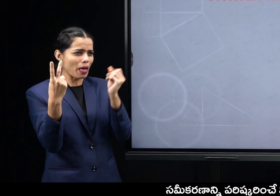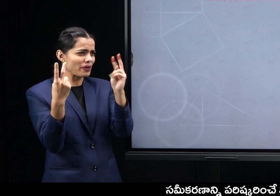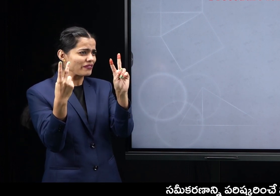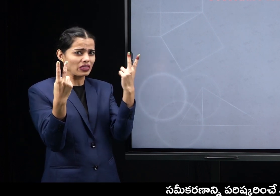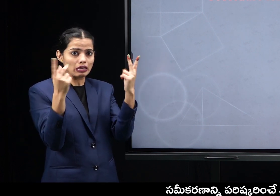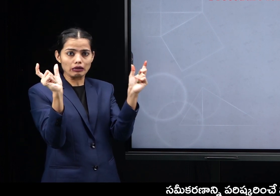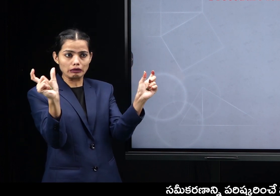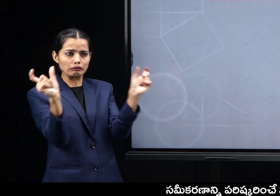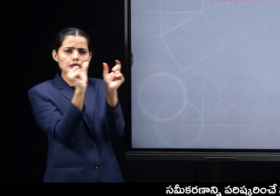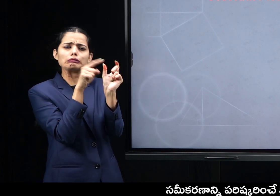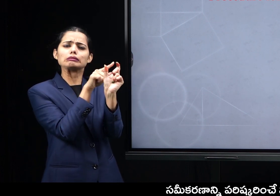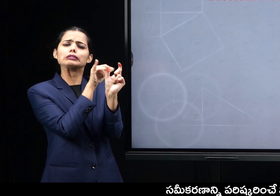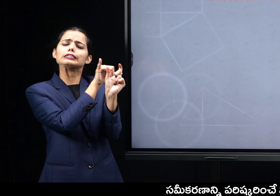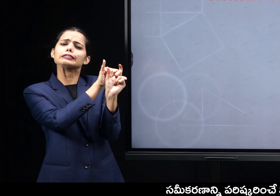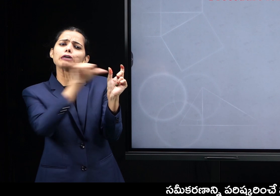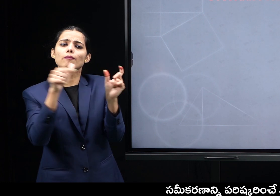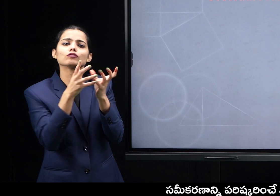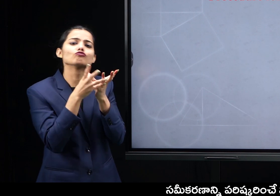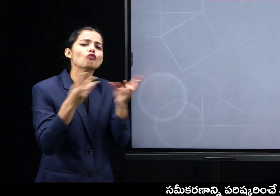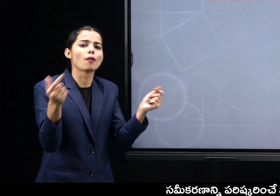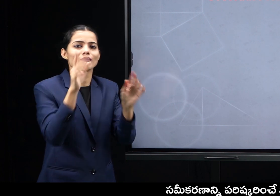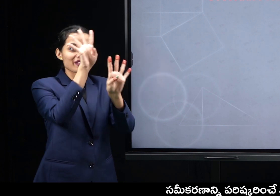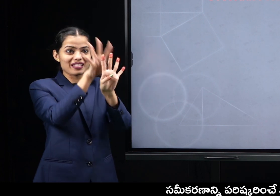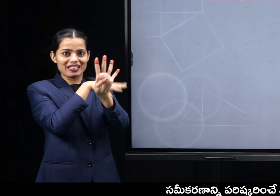సమీకరణాన్ని పరిష్కరించే విధానం.